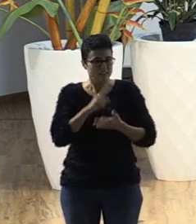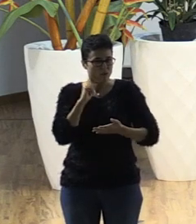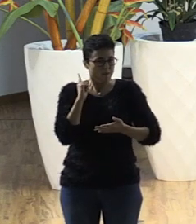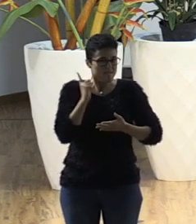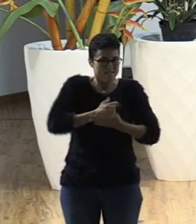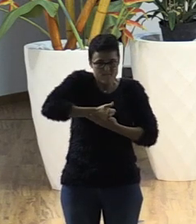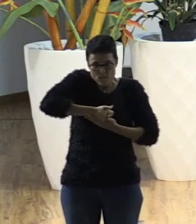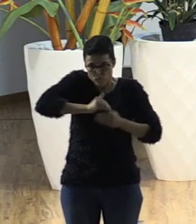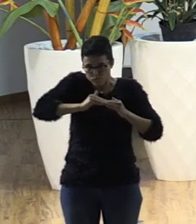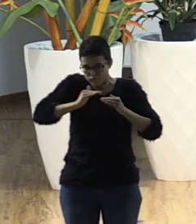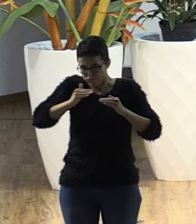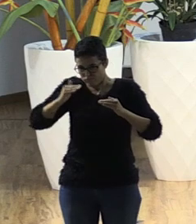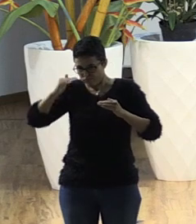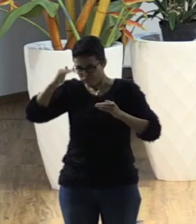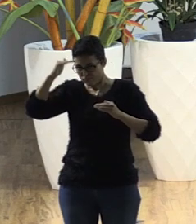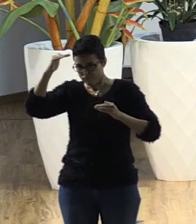totalitarios,